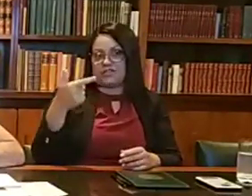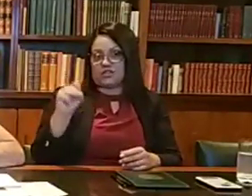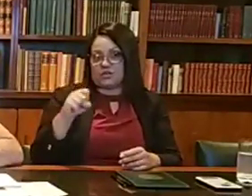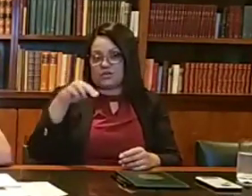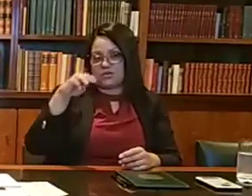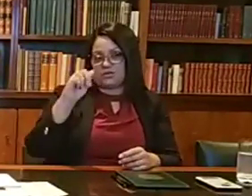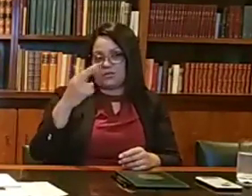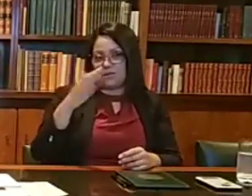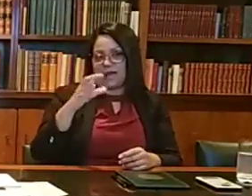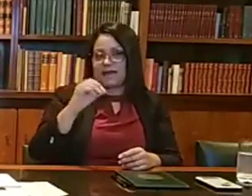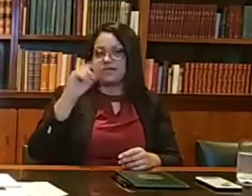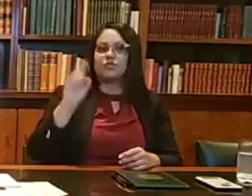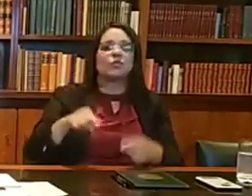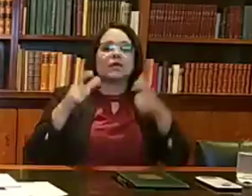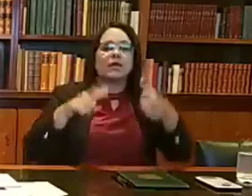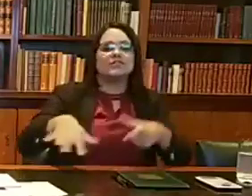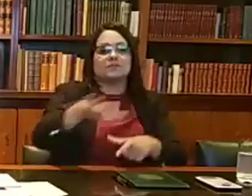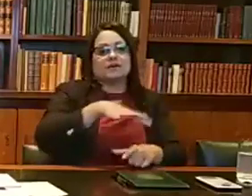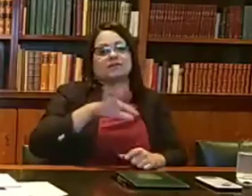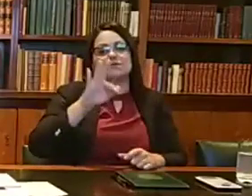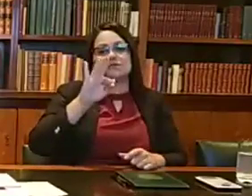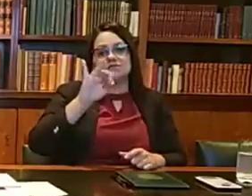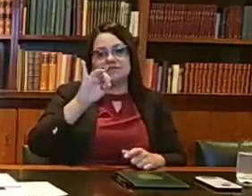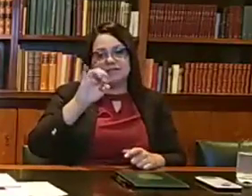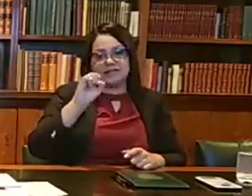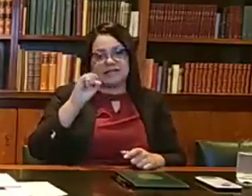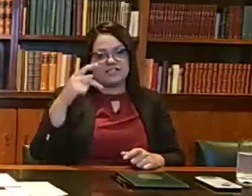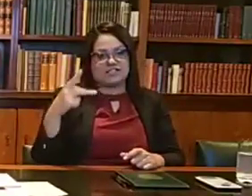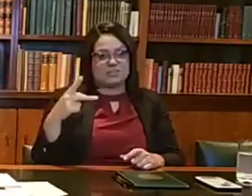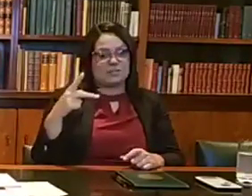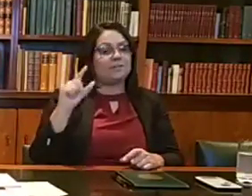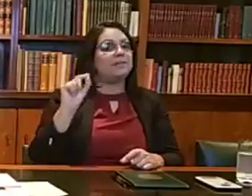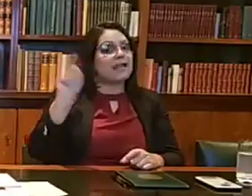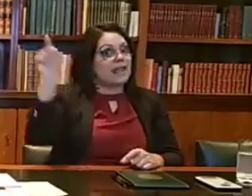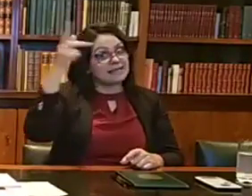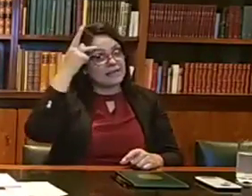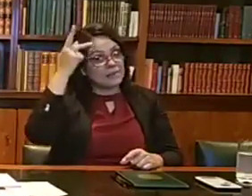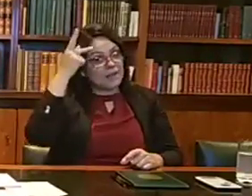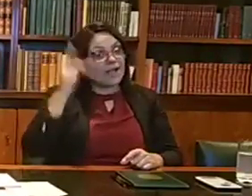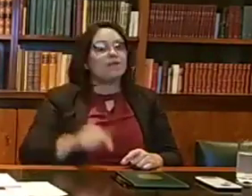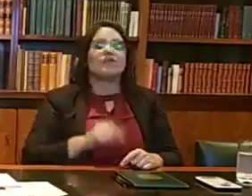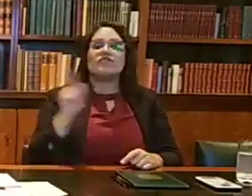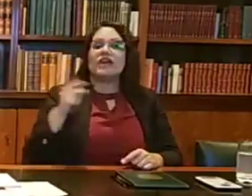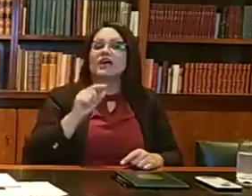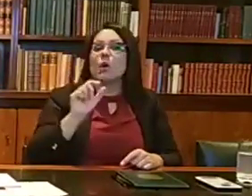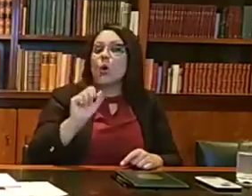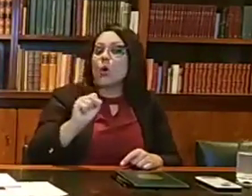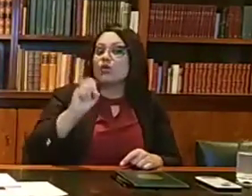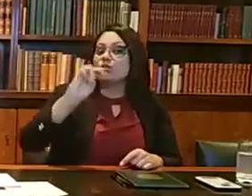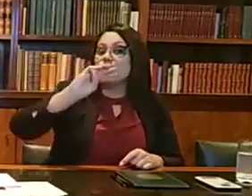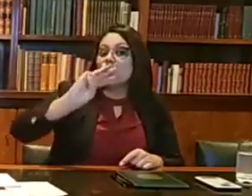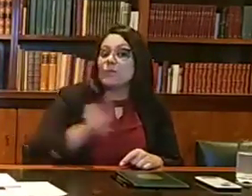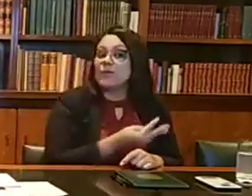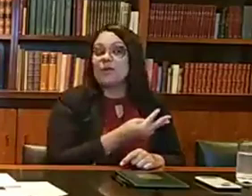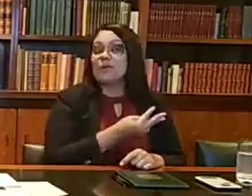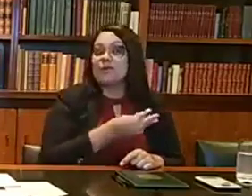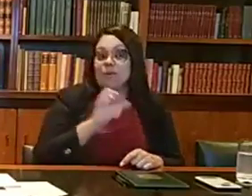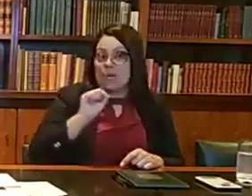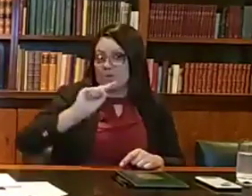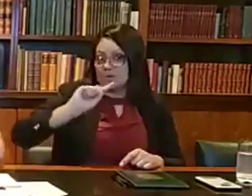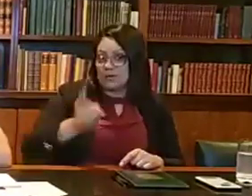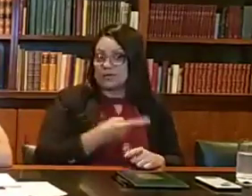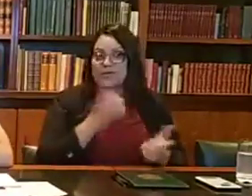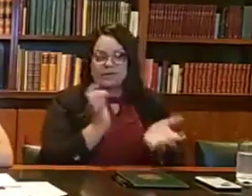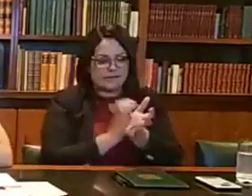Espaço Fiesp, na Avenida Paulista, serviremos 8 mil bandas de tambaqui. De graça? Claro! O